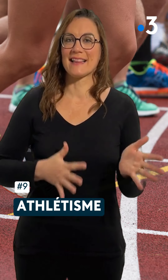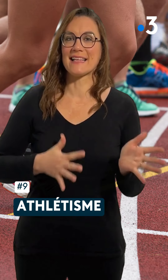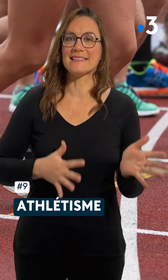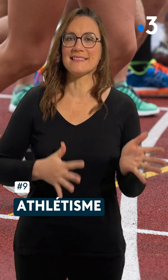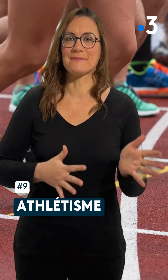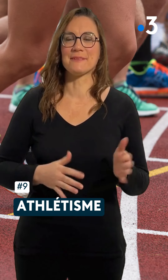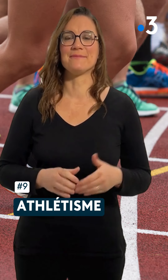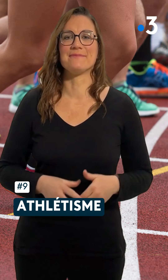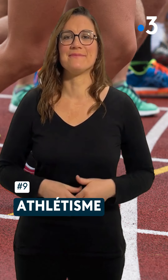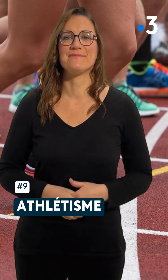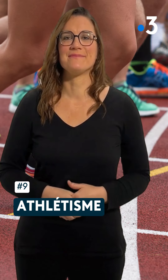Athlétisme.